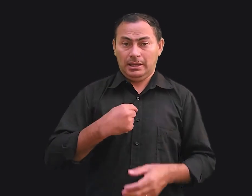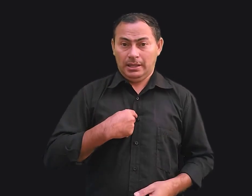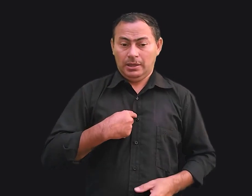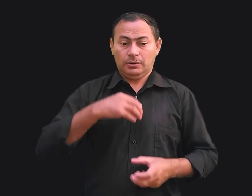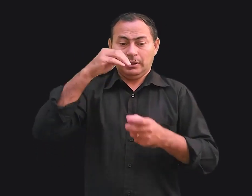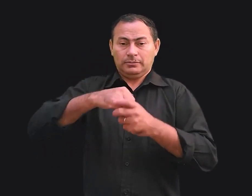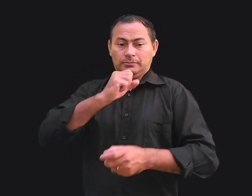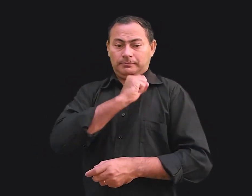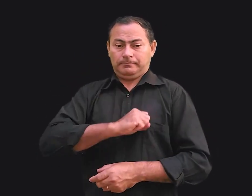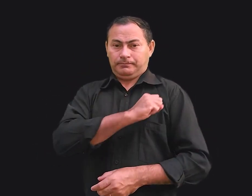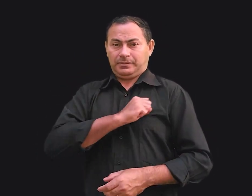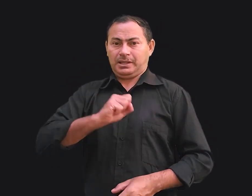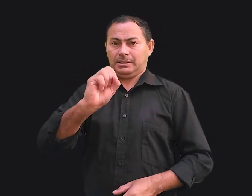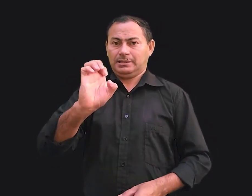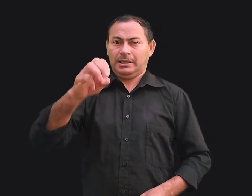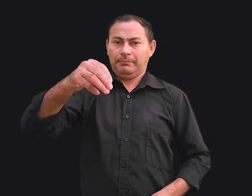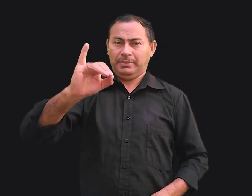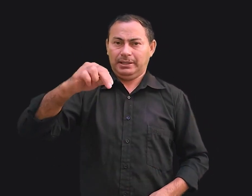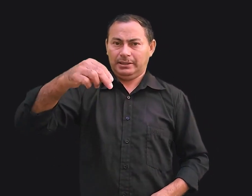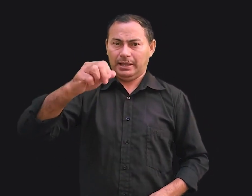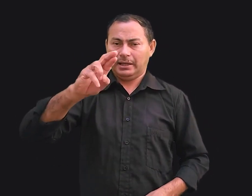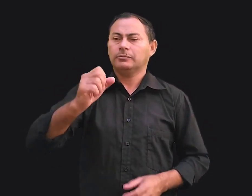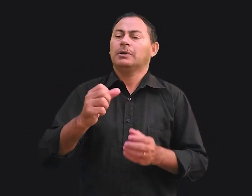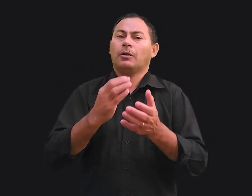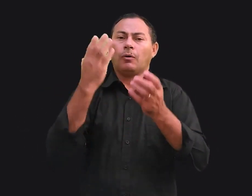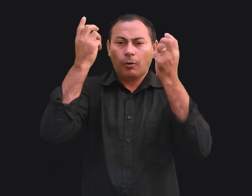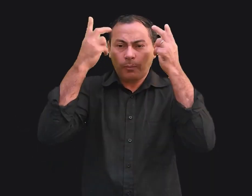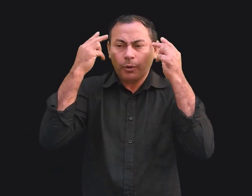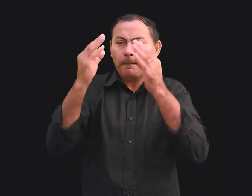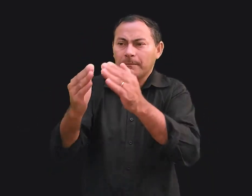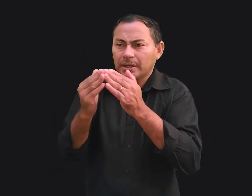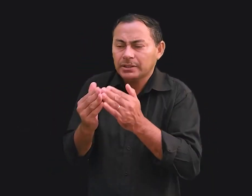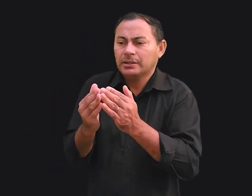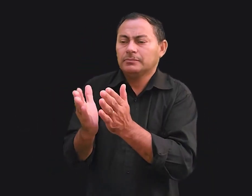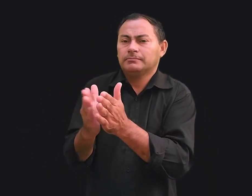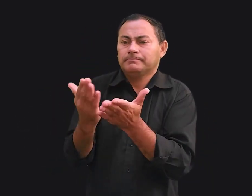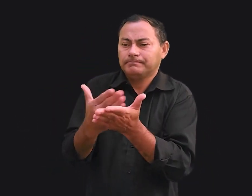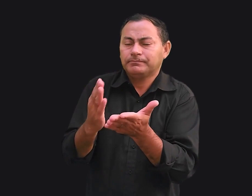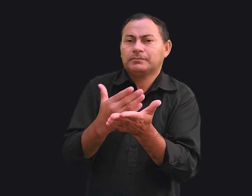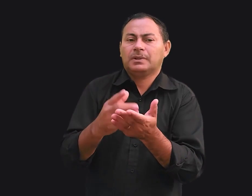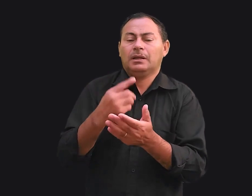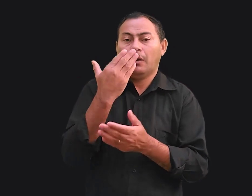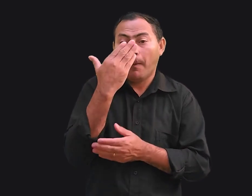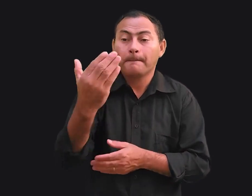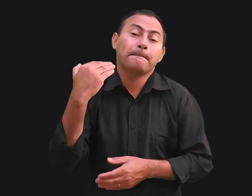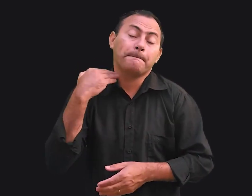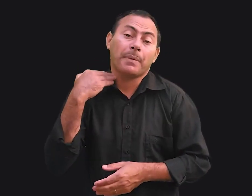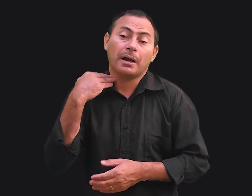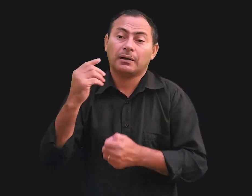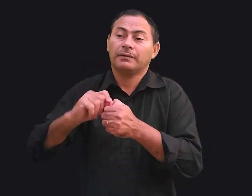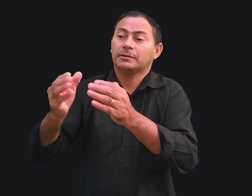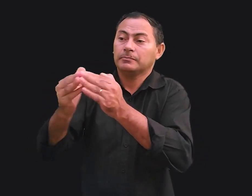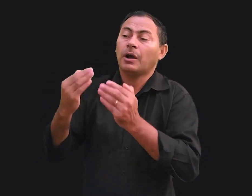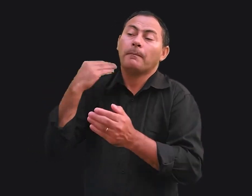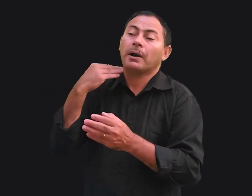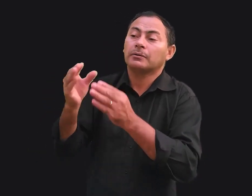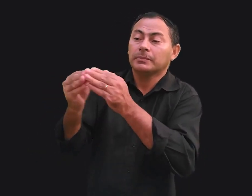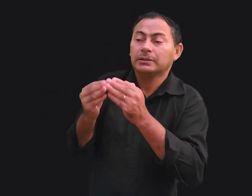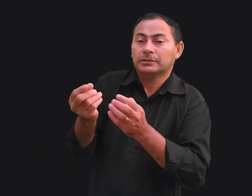no seminário, era comum termos que pedir empréstimo de estudante. E em frente ao banco onde fazíamos o empréstimo e